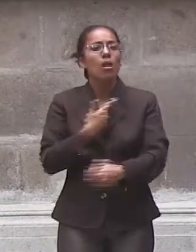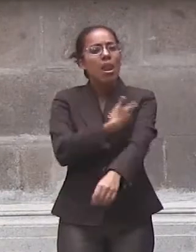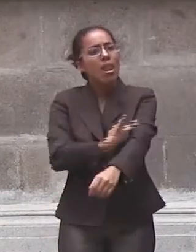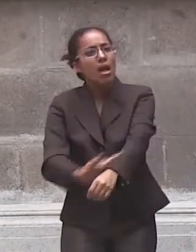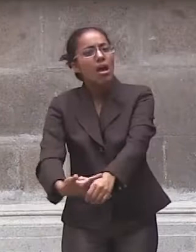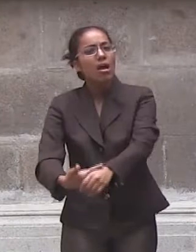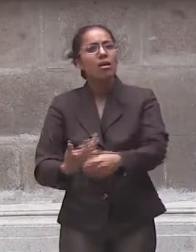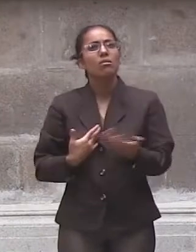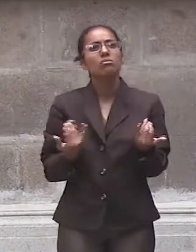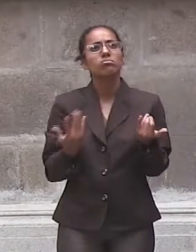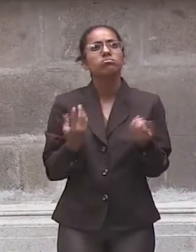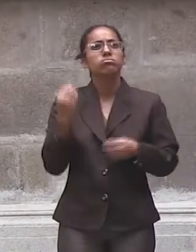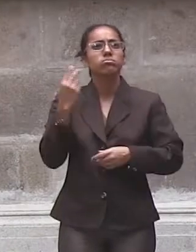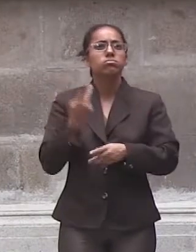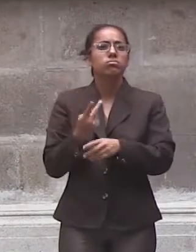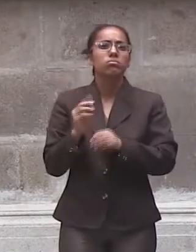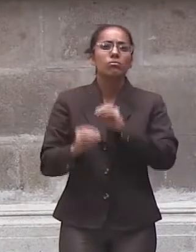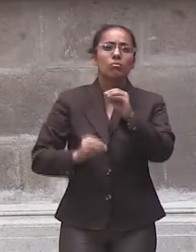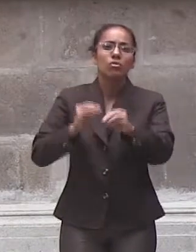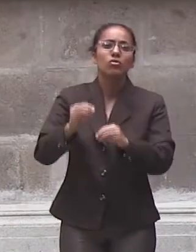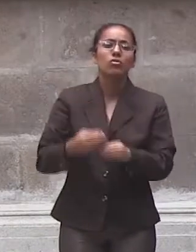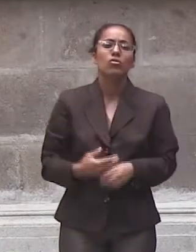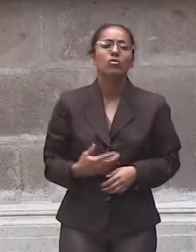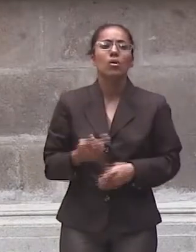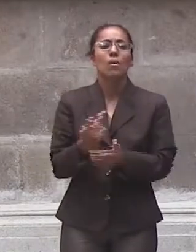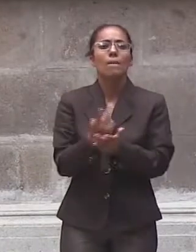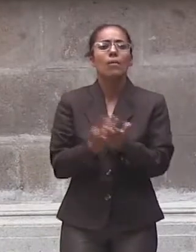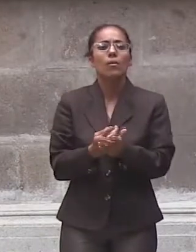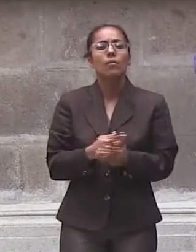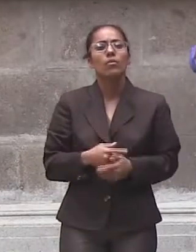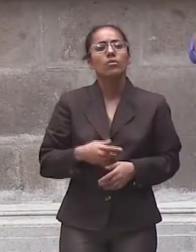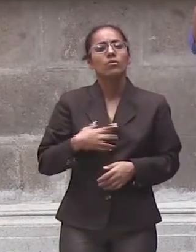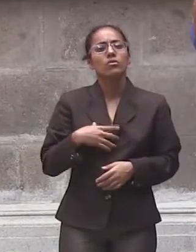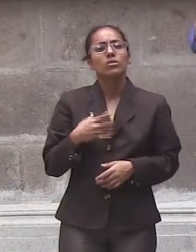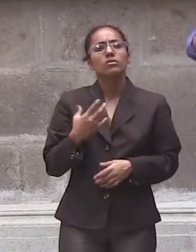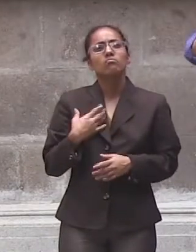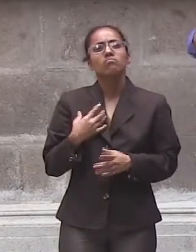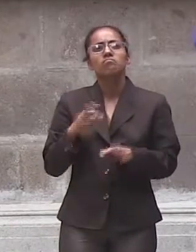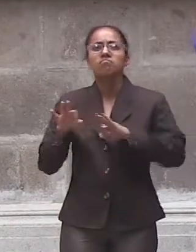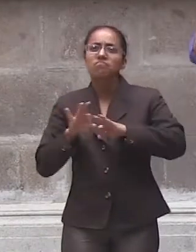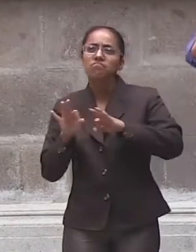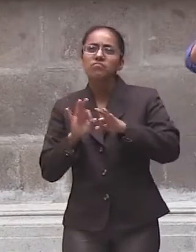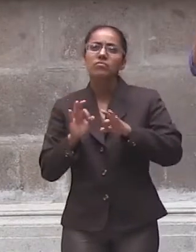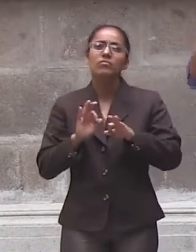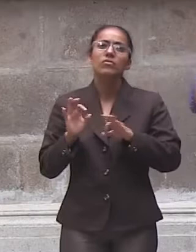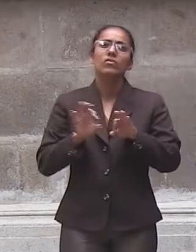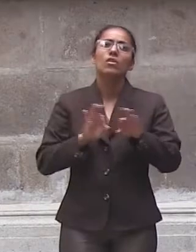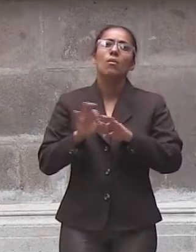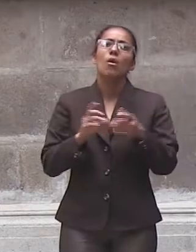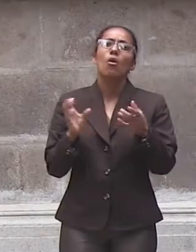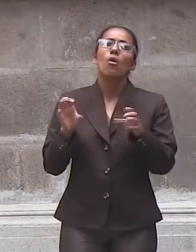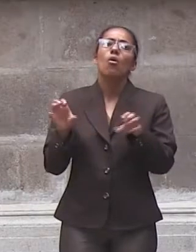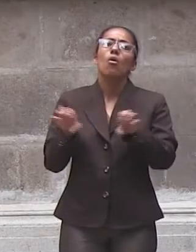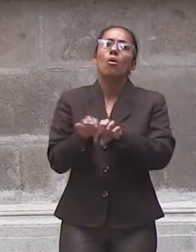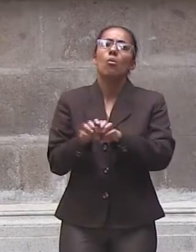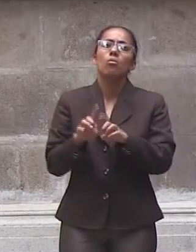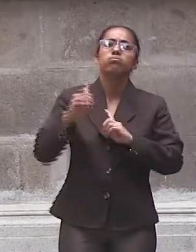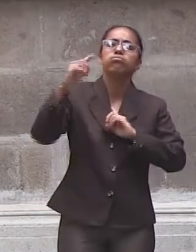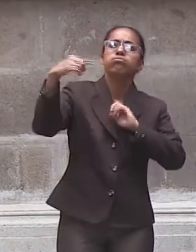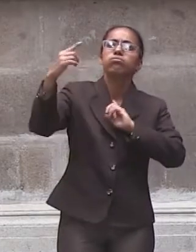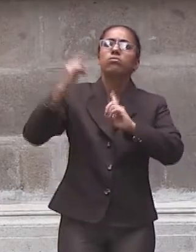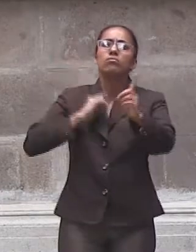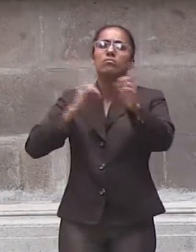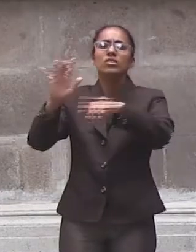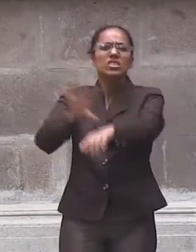largos procesos de programación de diseño de interfaces de trabajos con la transmisión a partir lo que pueden ser